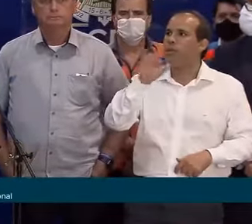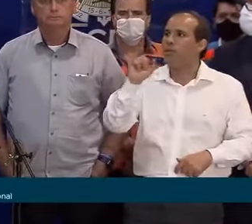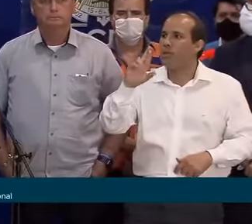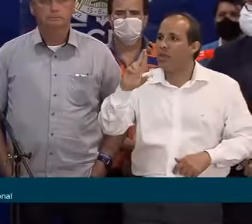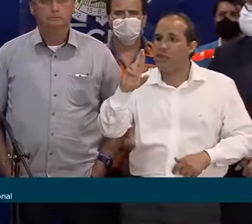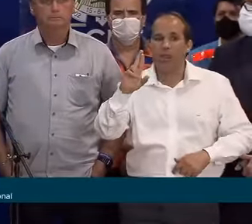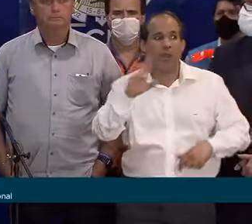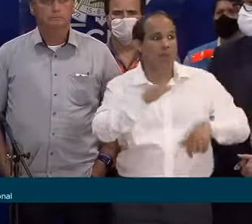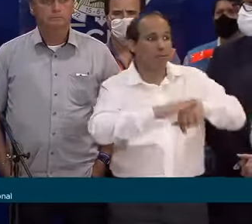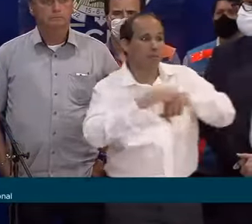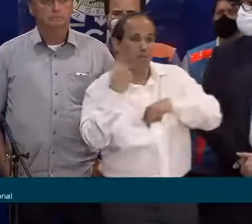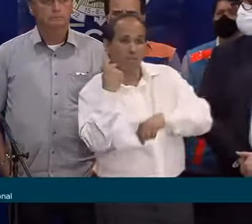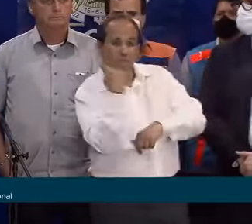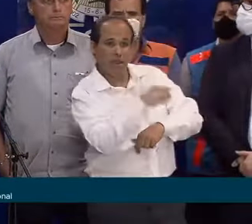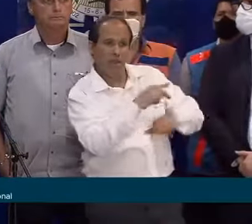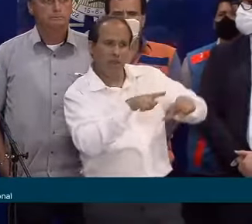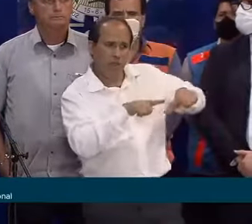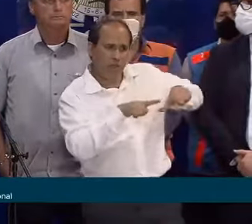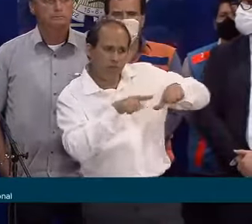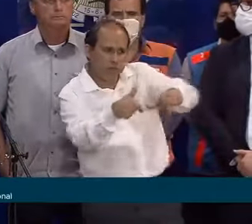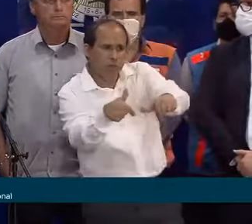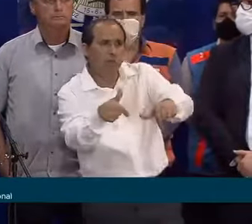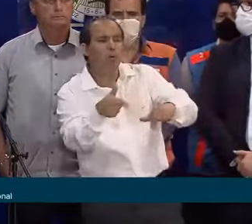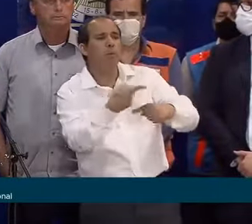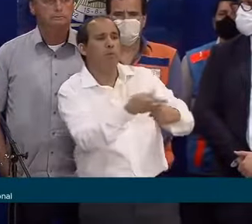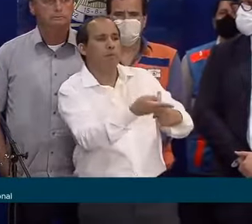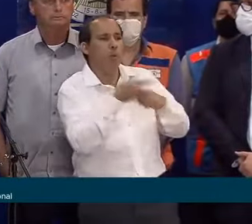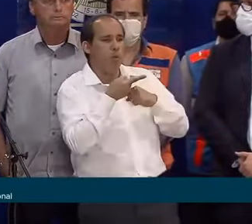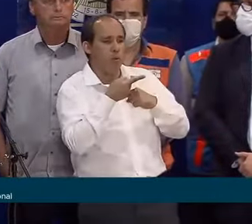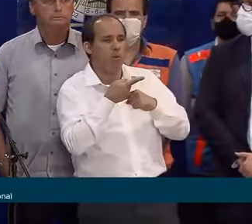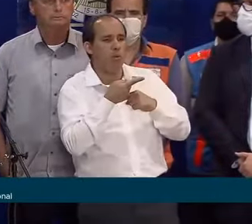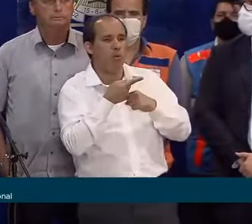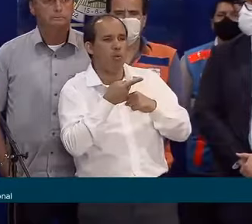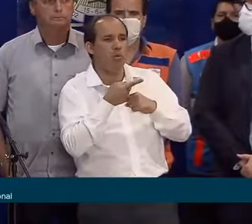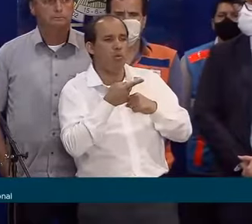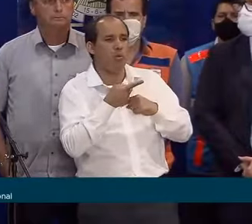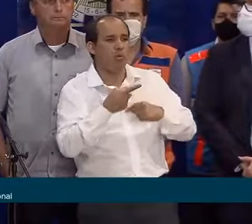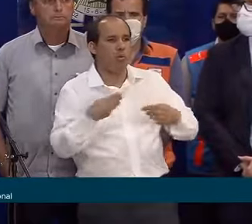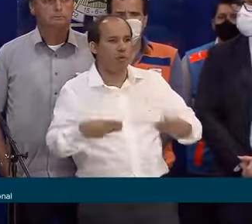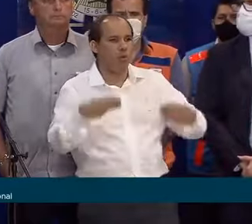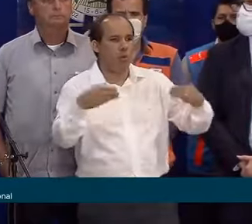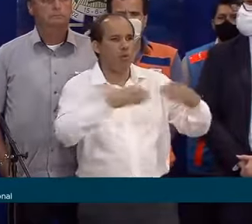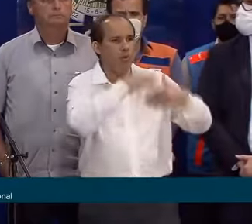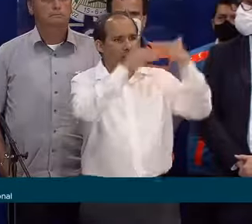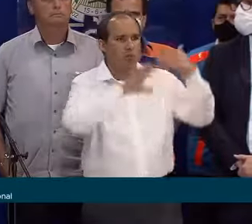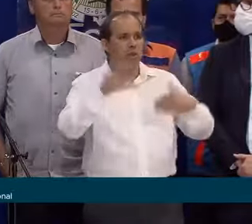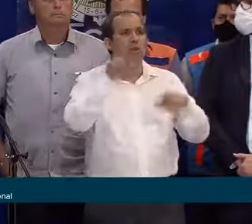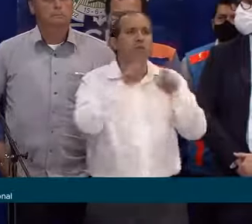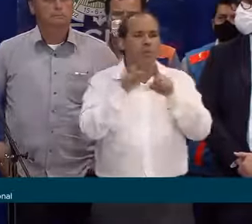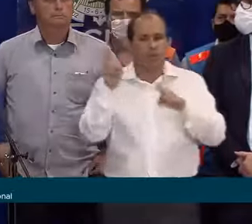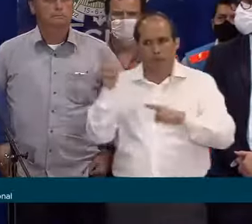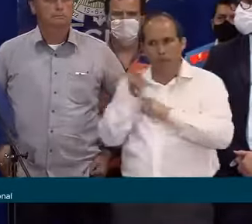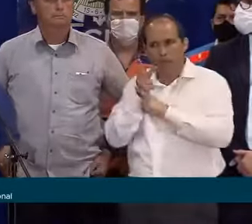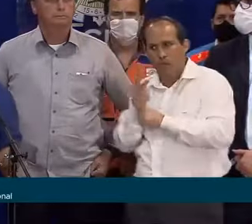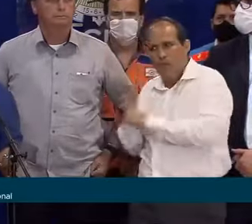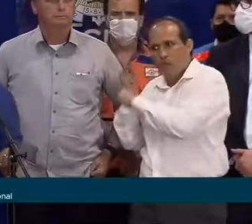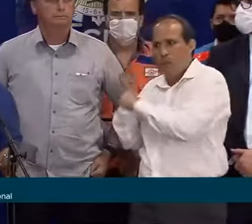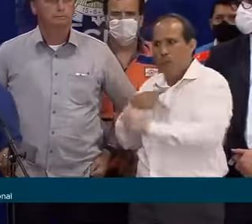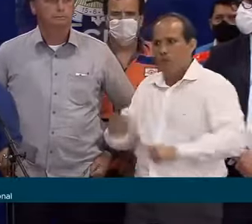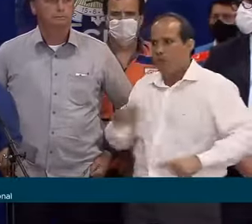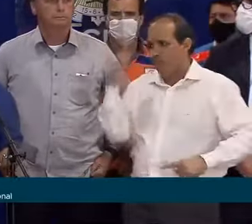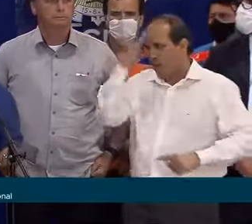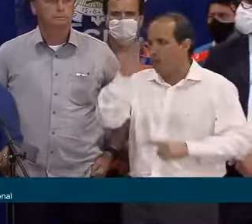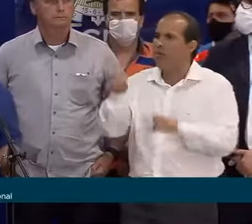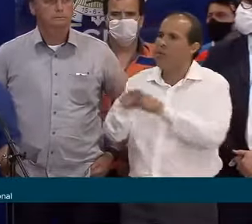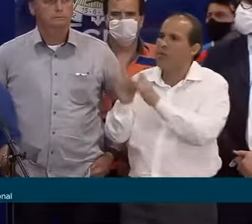teve a iniciativa de procurar tanto o Ministério do Desenvolvimento Regional bem como o Presidente da República, articulou com